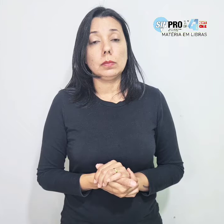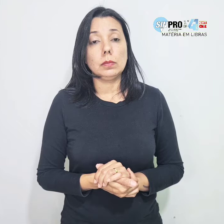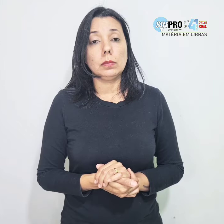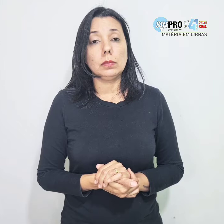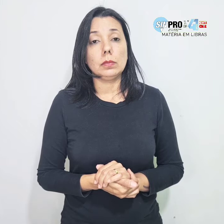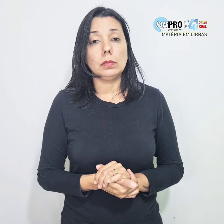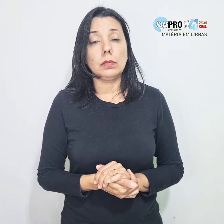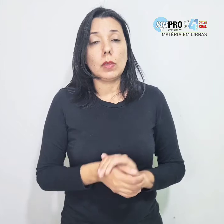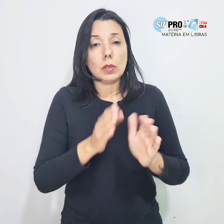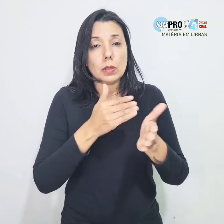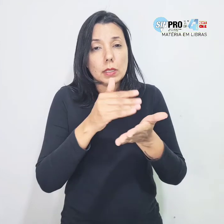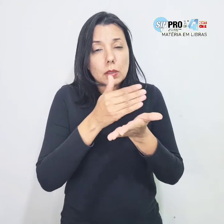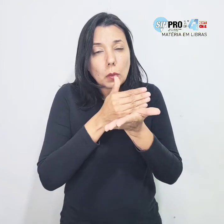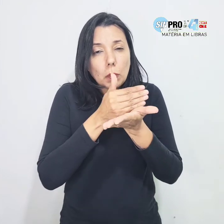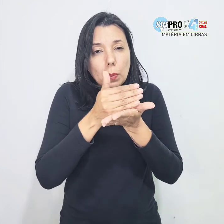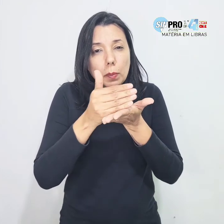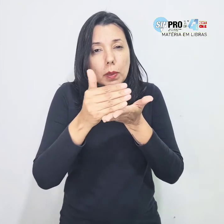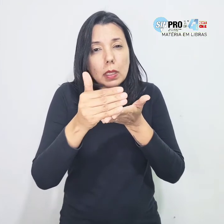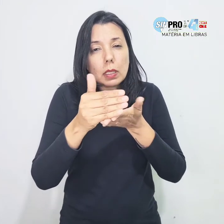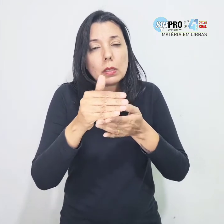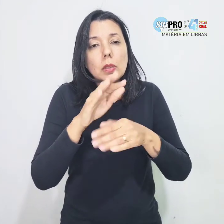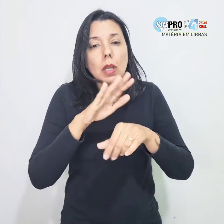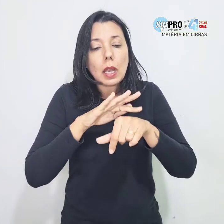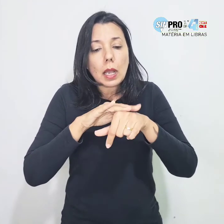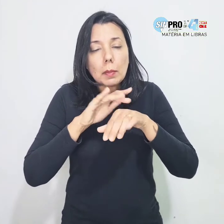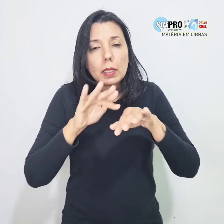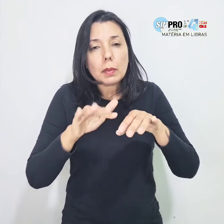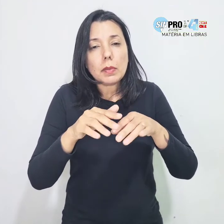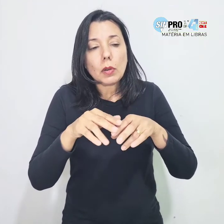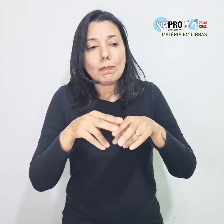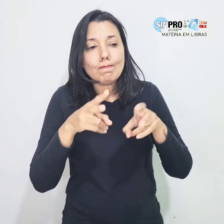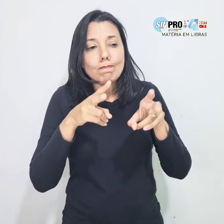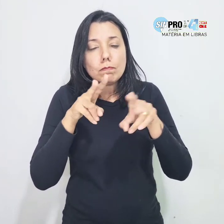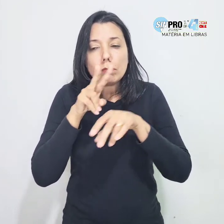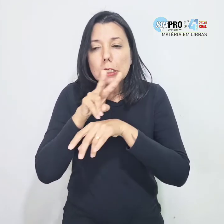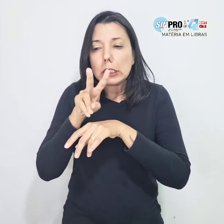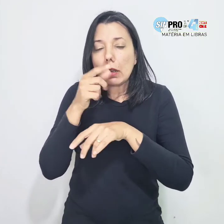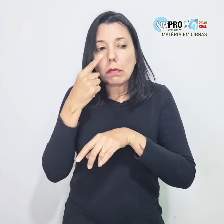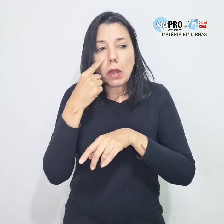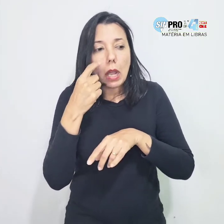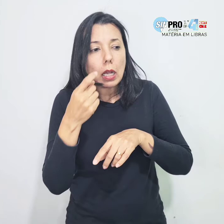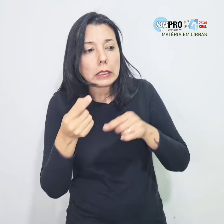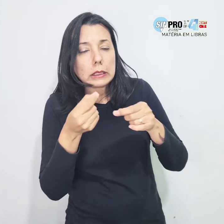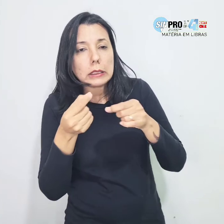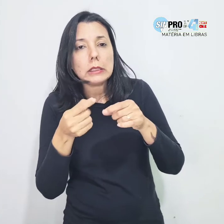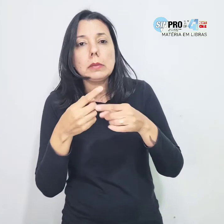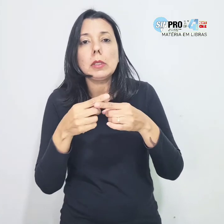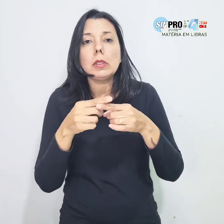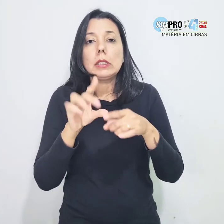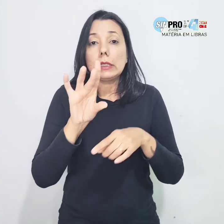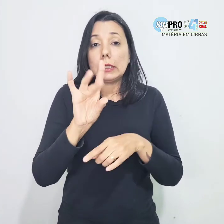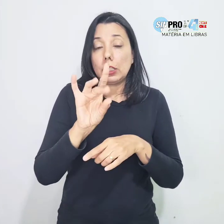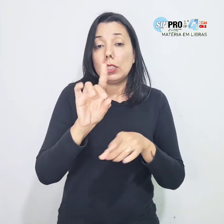Desde seu começo, a pandemia foi observada de perto por cientistas e